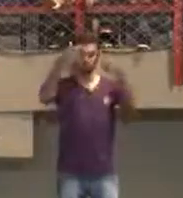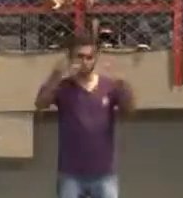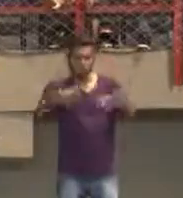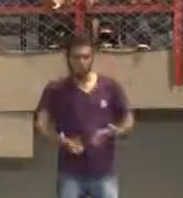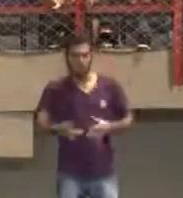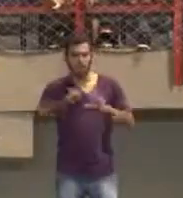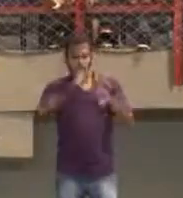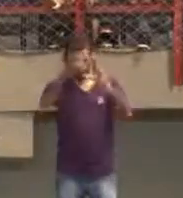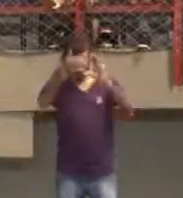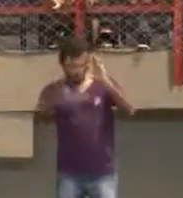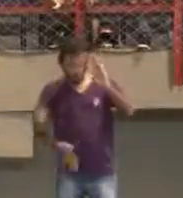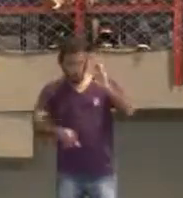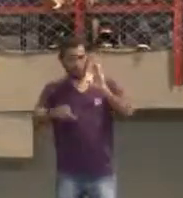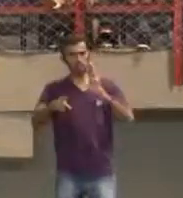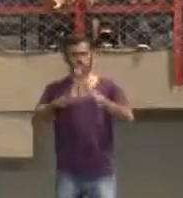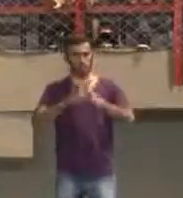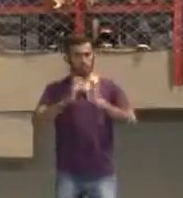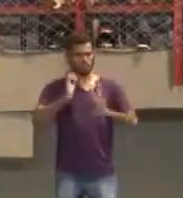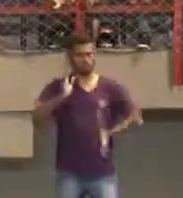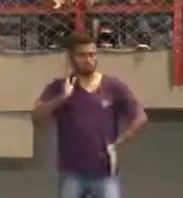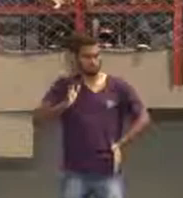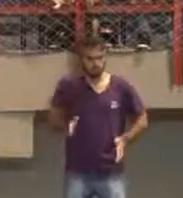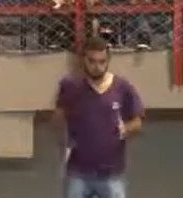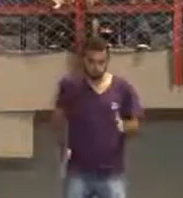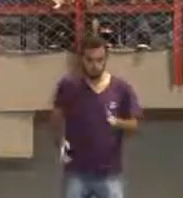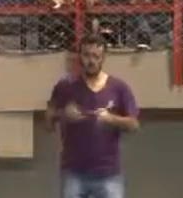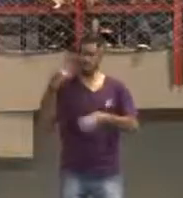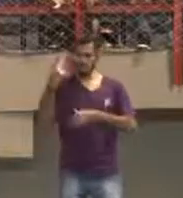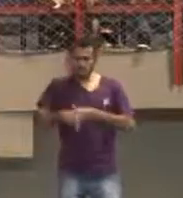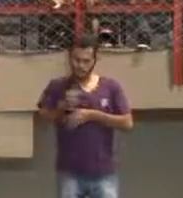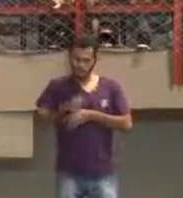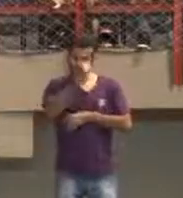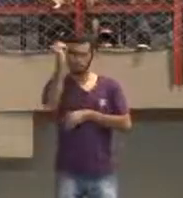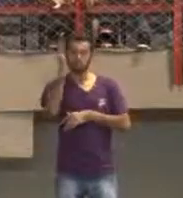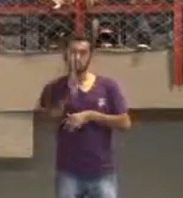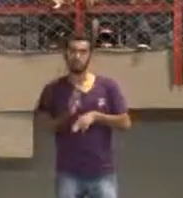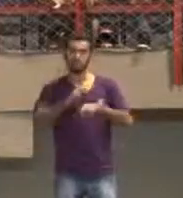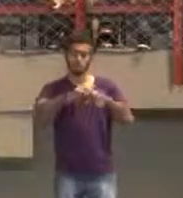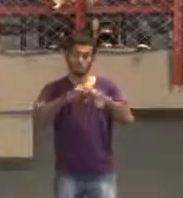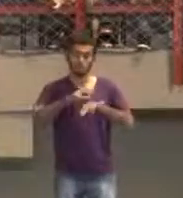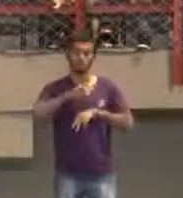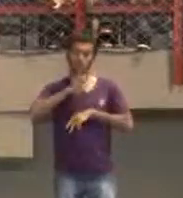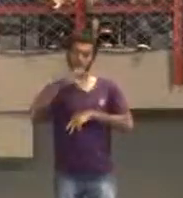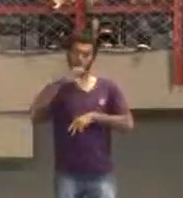aspecto maquinal para o Brasil. Então teremos uma poesia modernista, beleza.